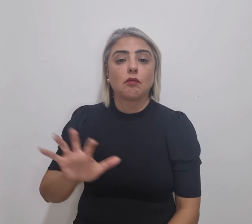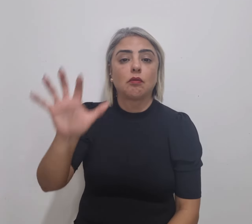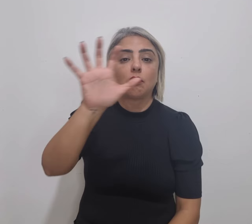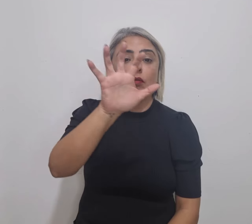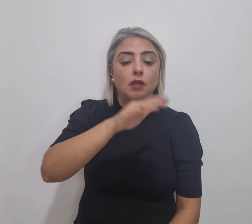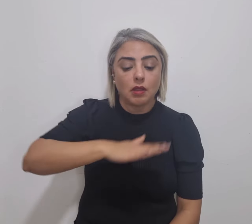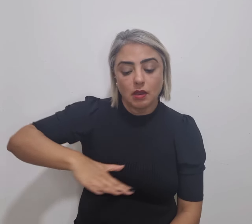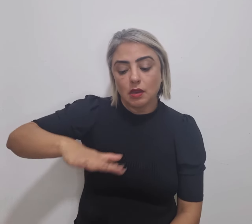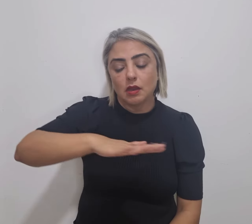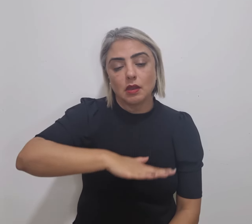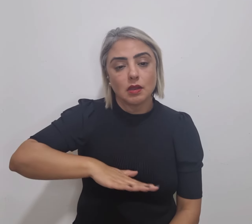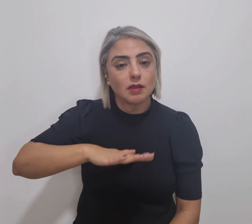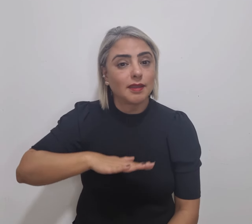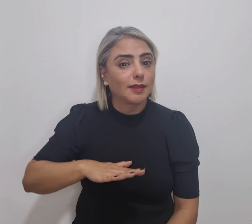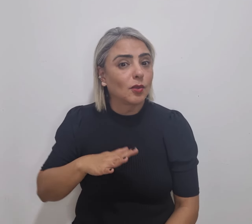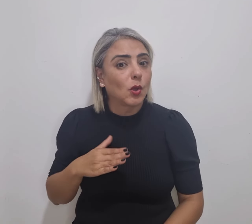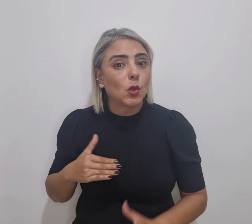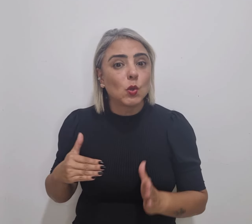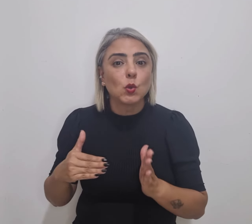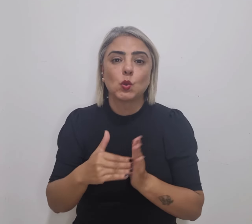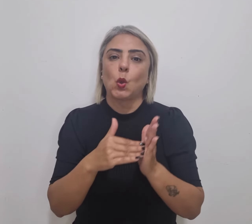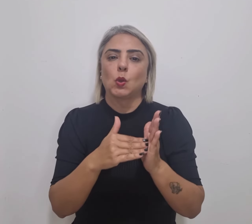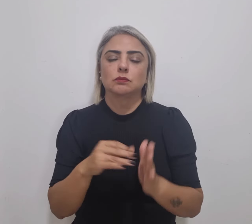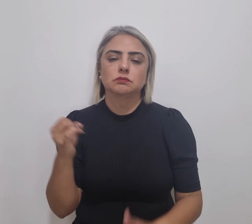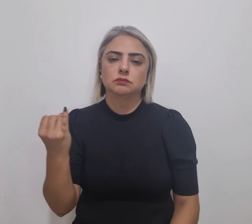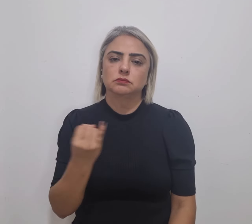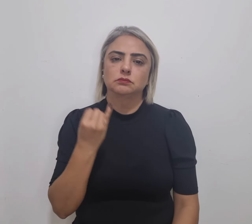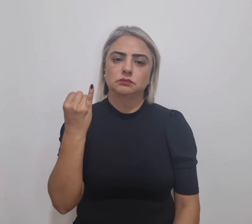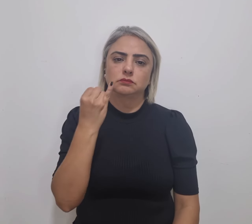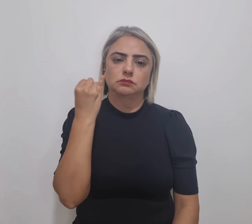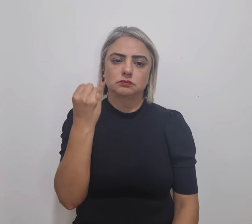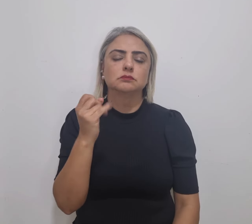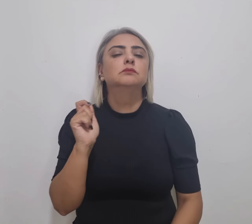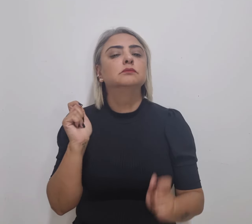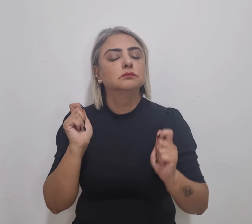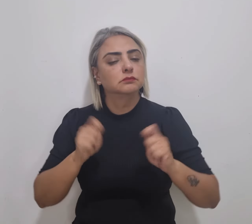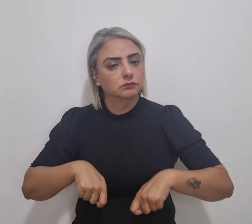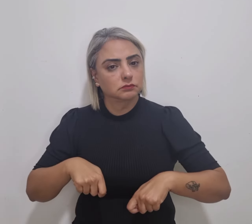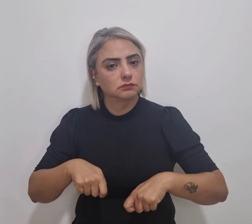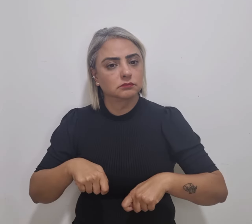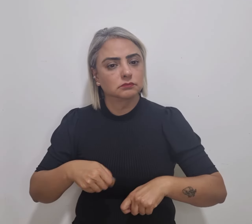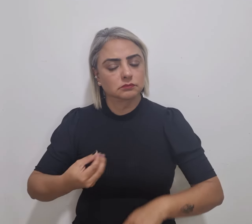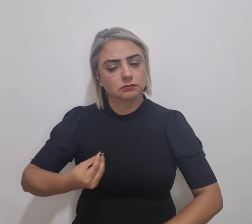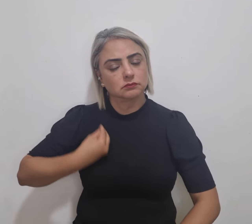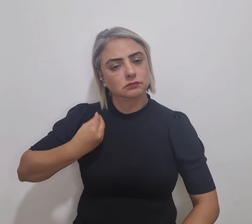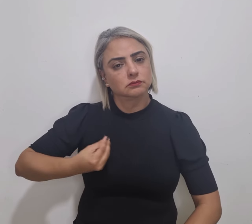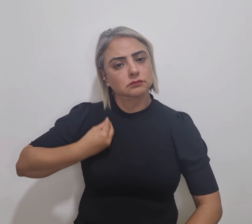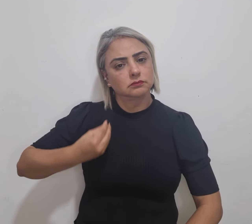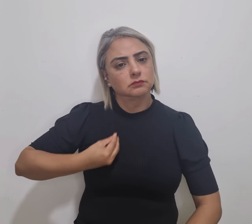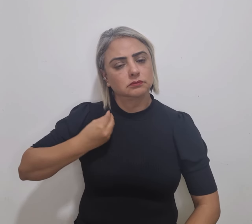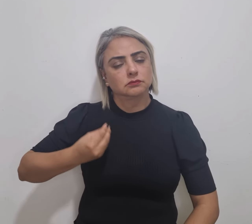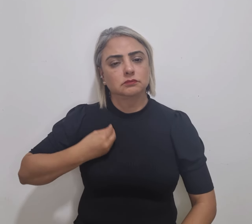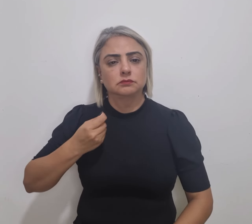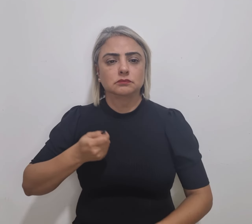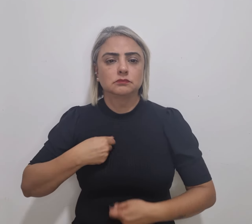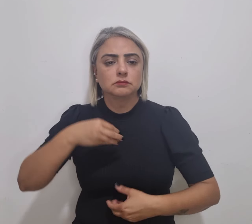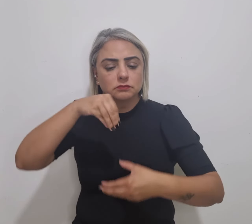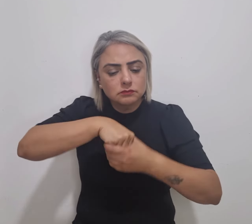setores inteiros e importantes da possibilidade de participar do mercado interno e